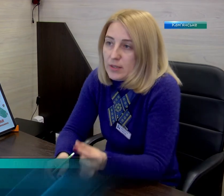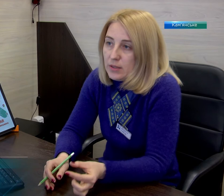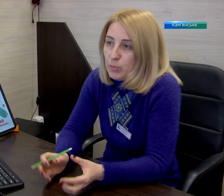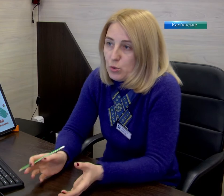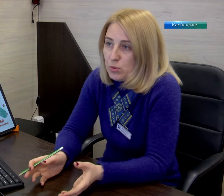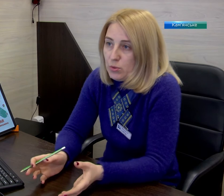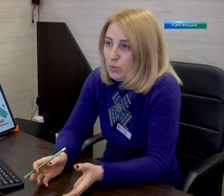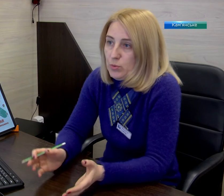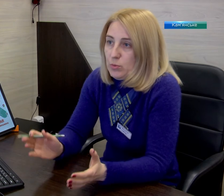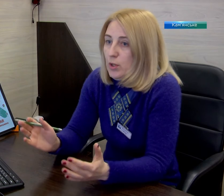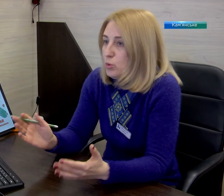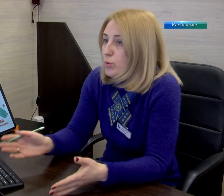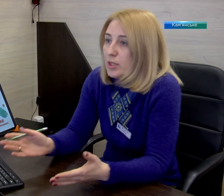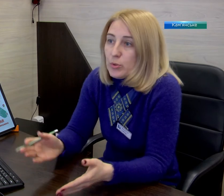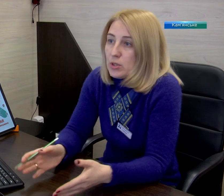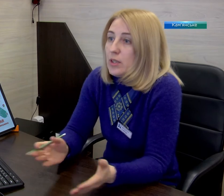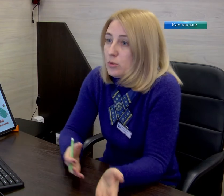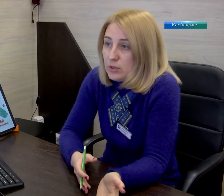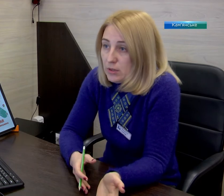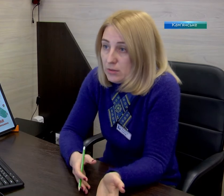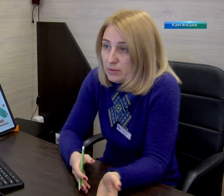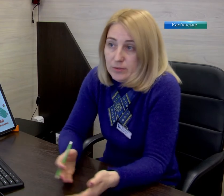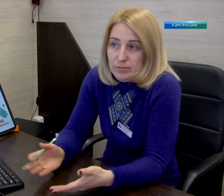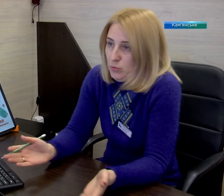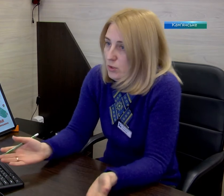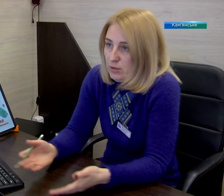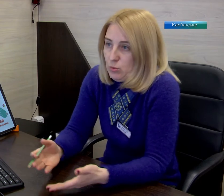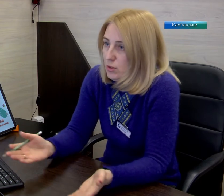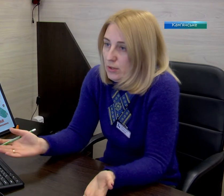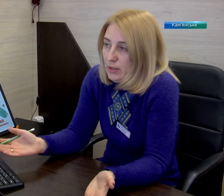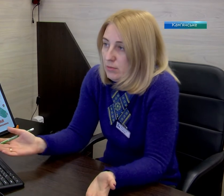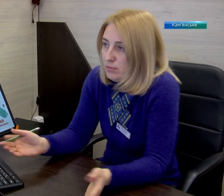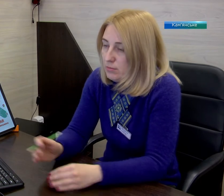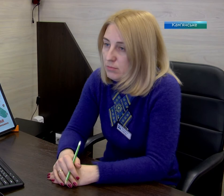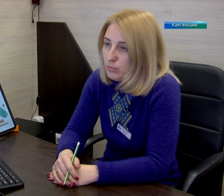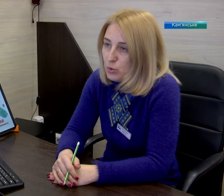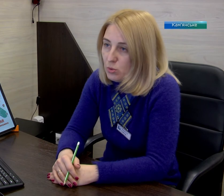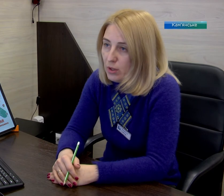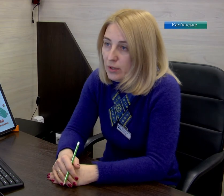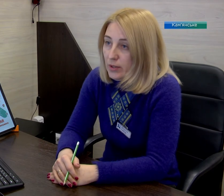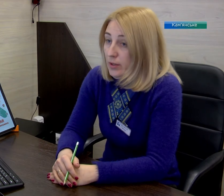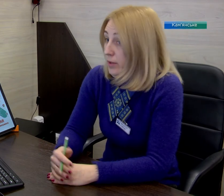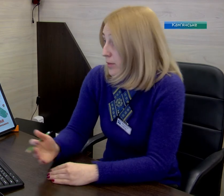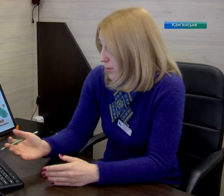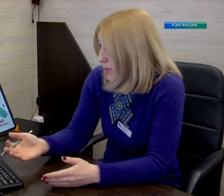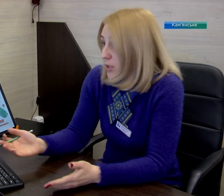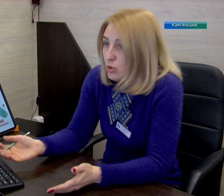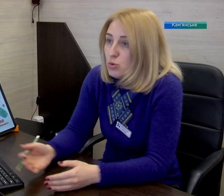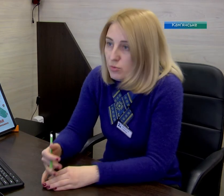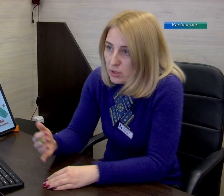маленьких послуг, тобто довідка про склад родини, це дуже така послуга. І закінчуючи вже